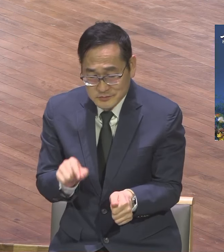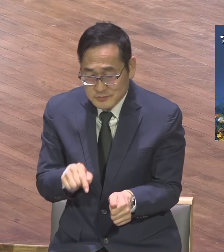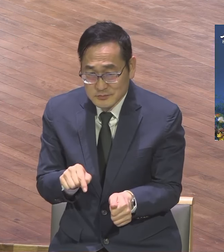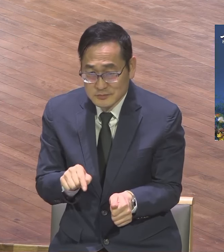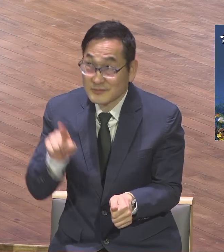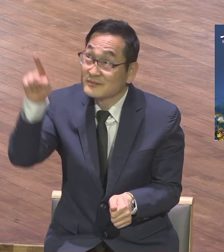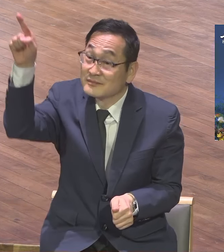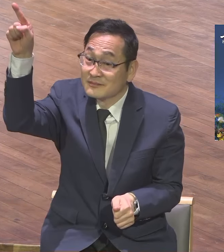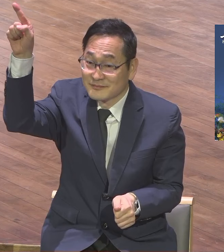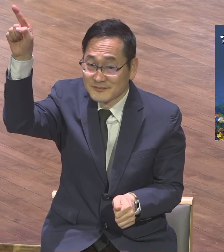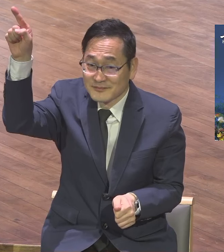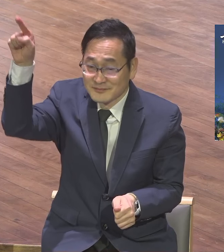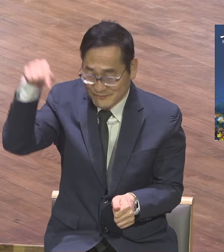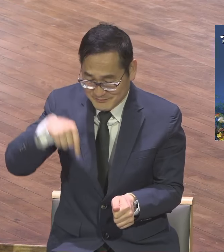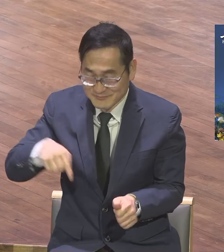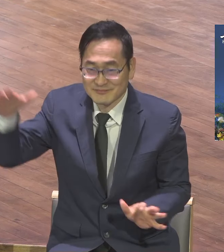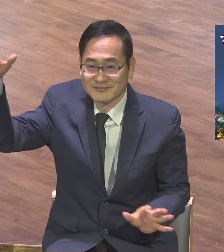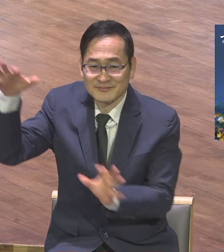시민권자예요.